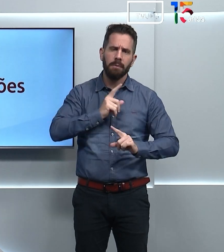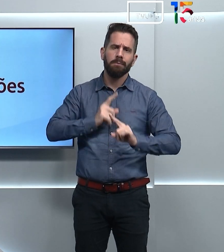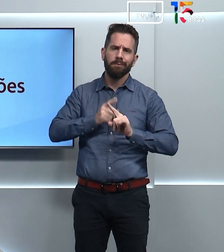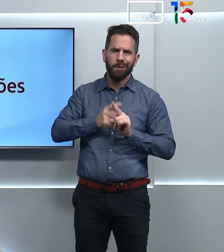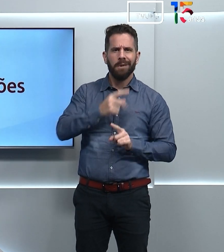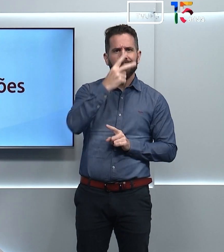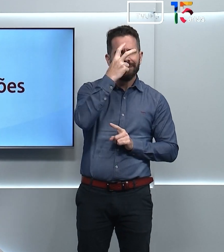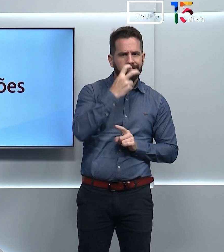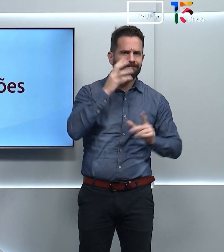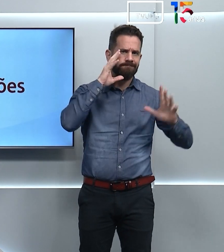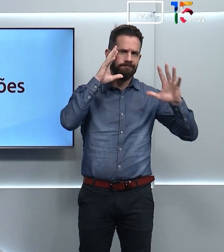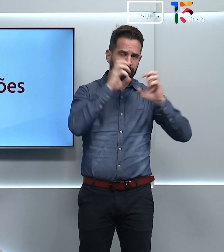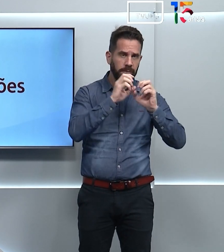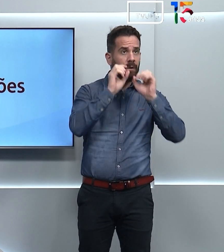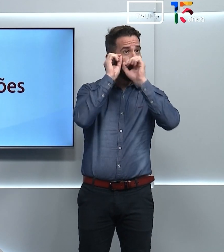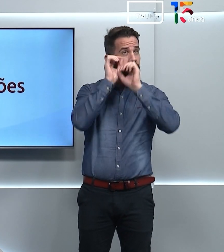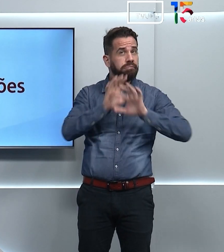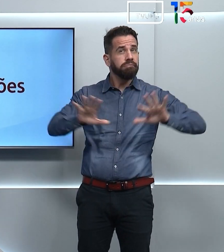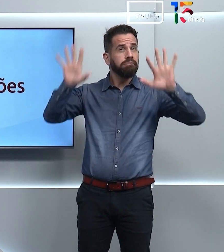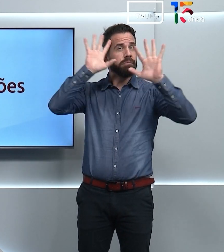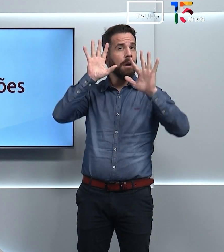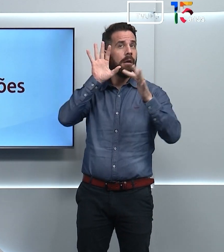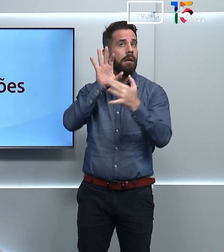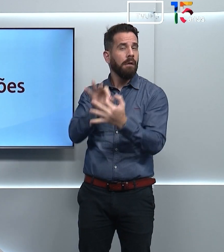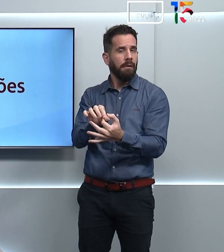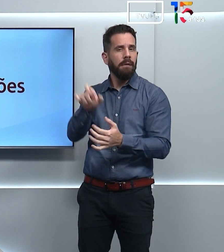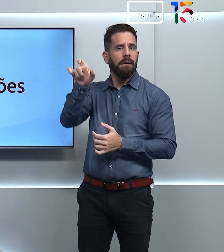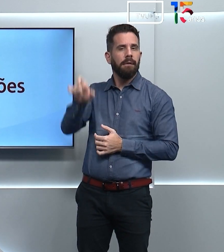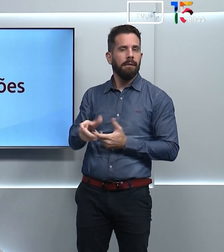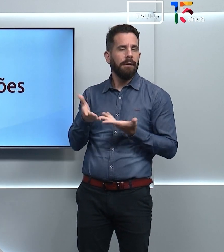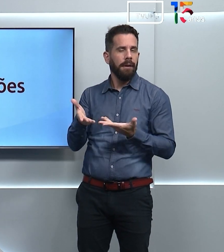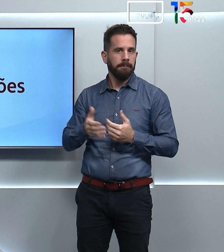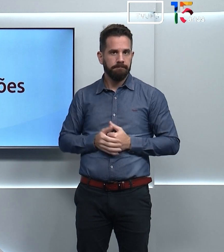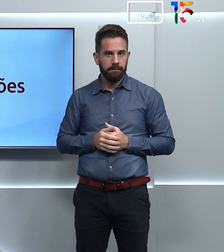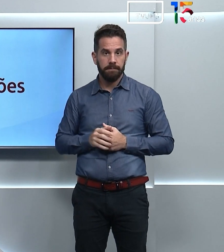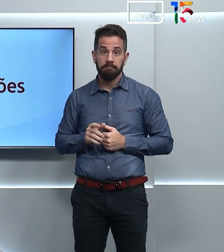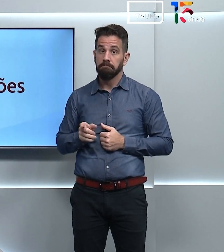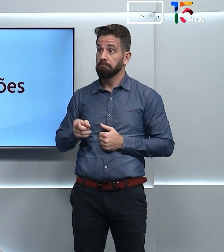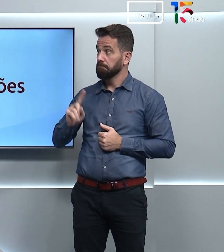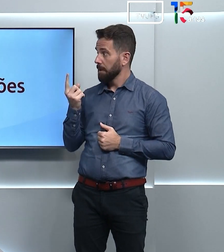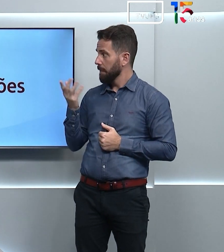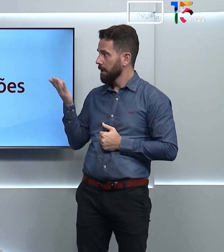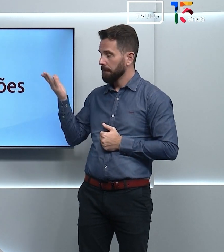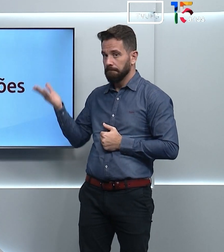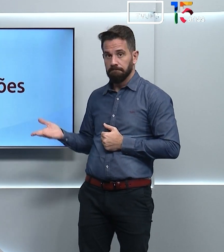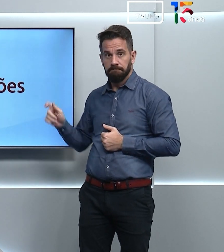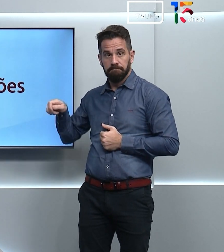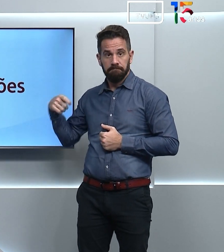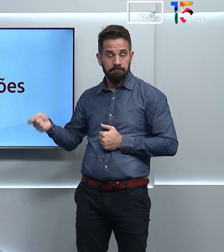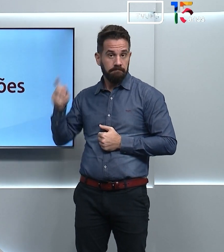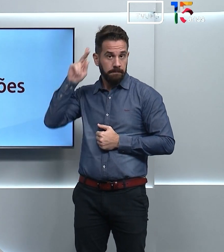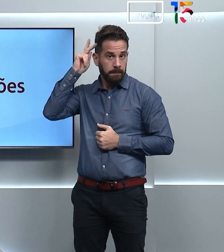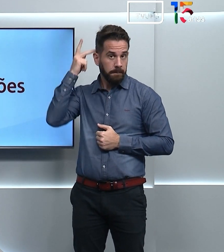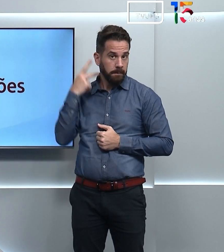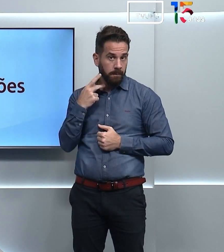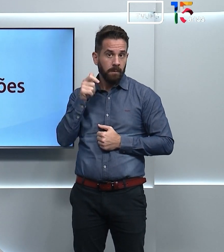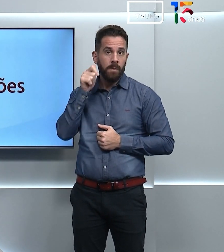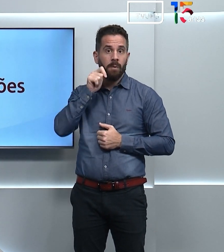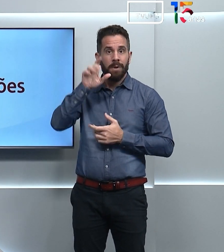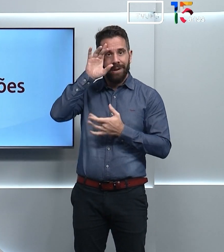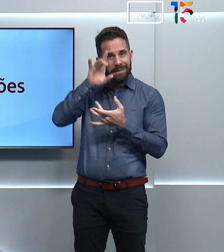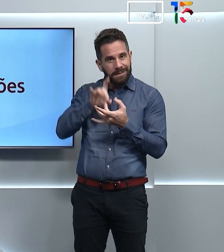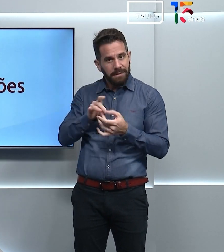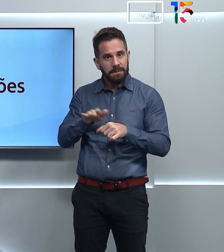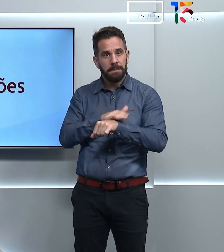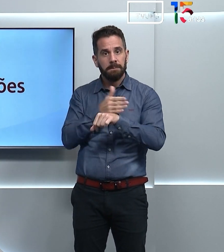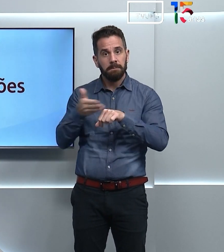garantir um pouco de acessibilidade para as pessoas cegas e de baixa visão. Começo sempre pela minha autodescrição. Eu sou Camila Maia, uma mulher cis